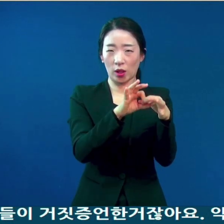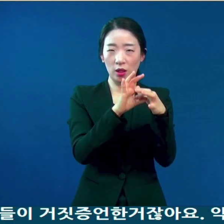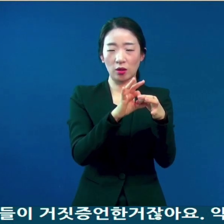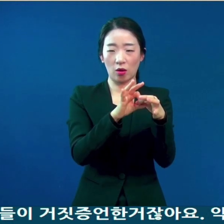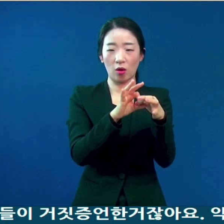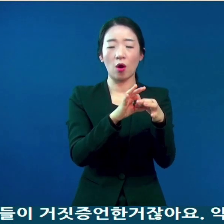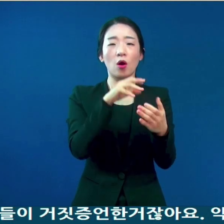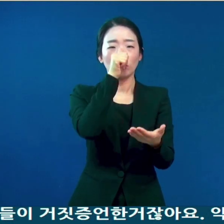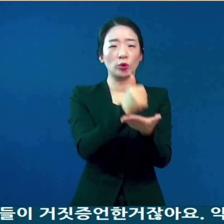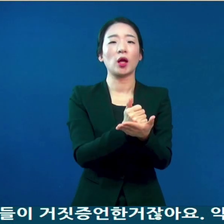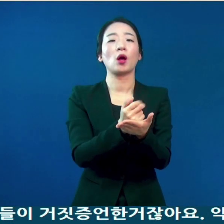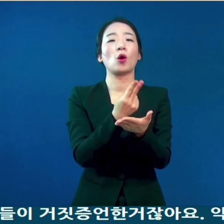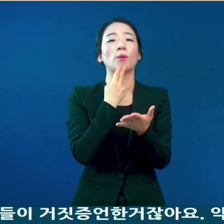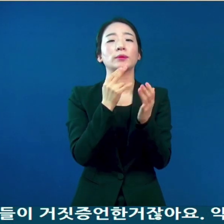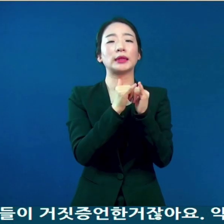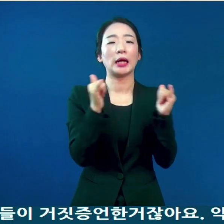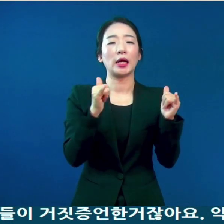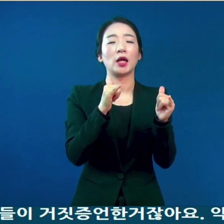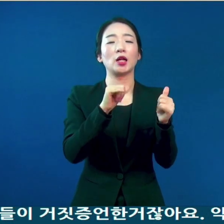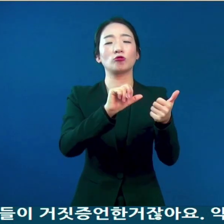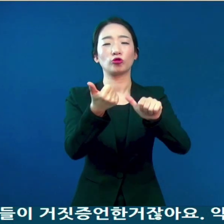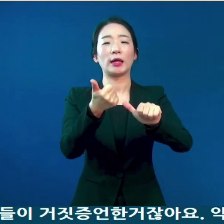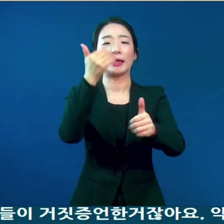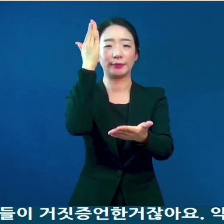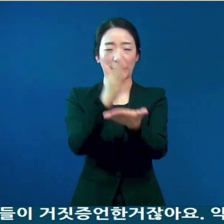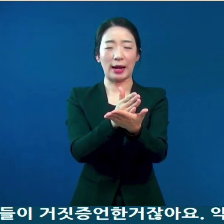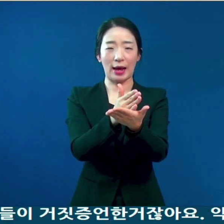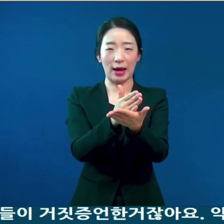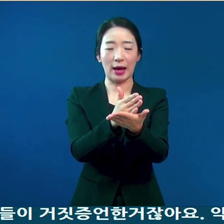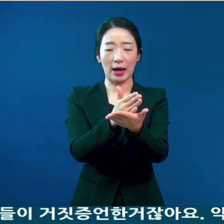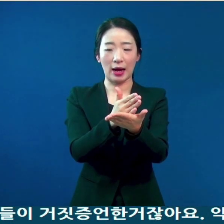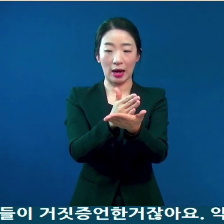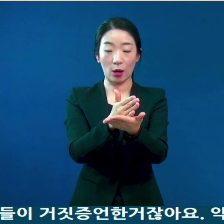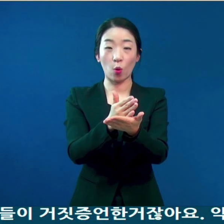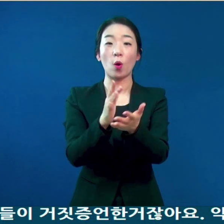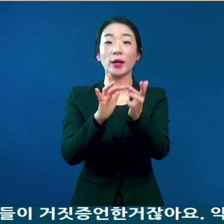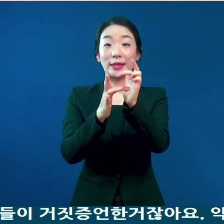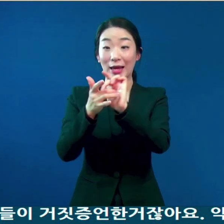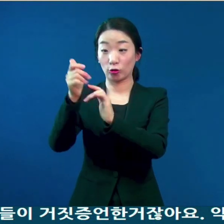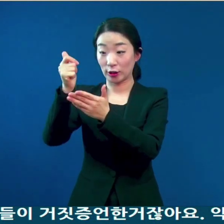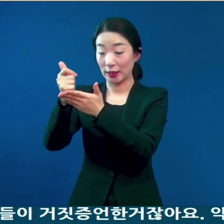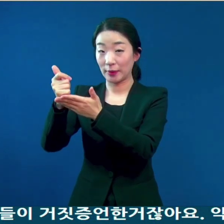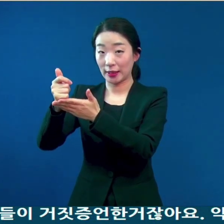출애굽기 23장 7절 말씀입니다. 이렇게 추측하는 경우도 있습니다.